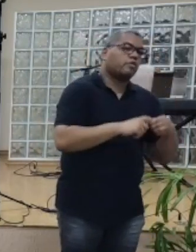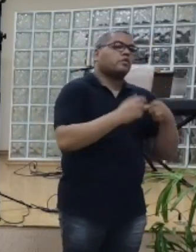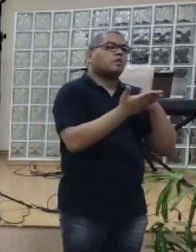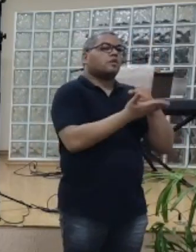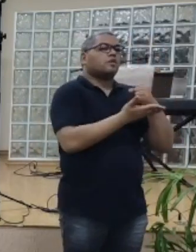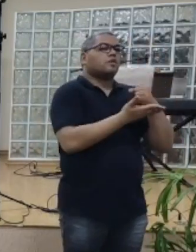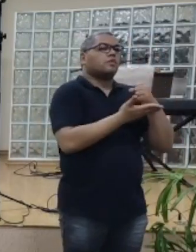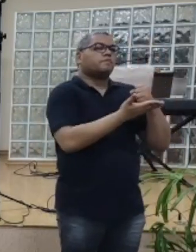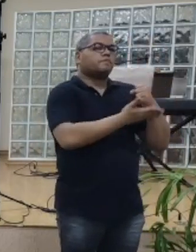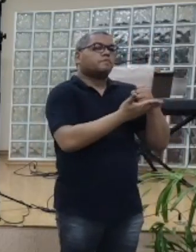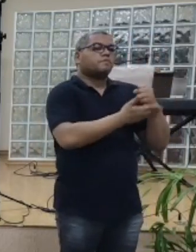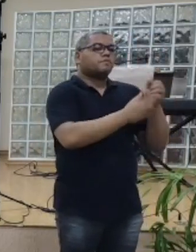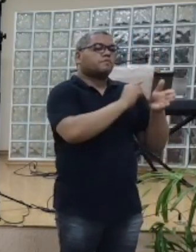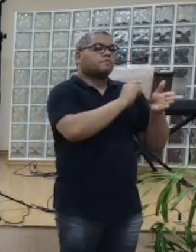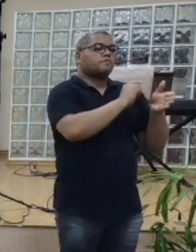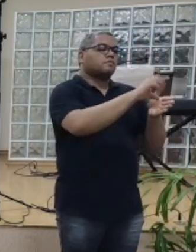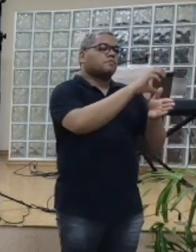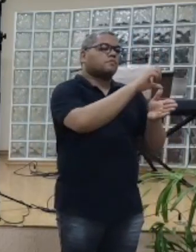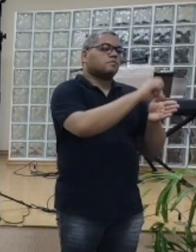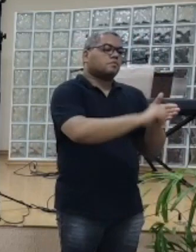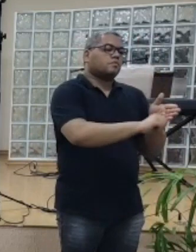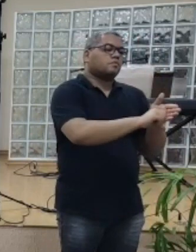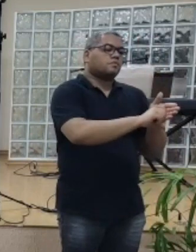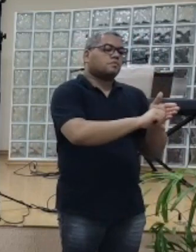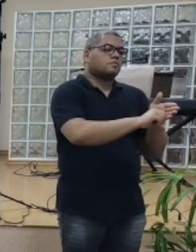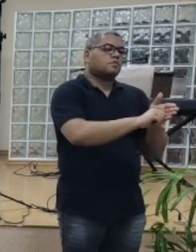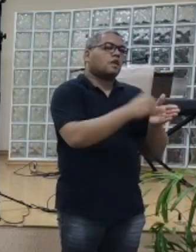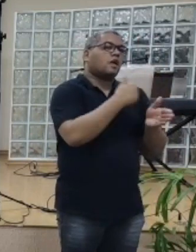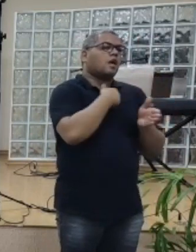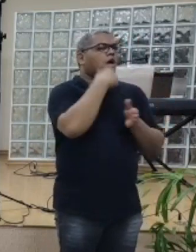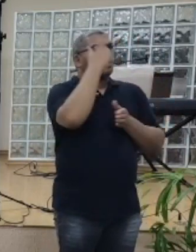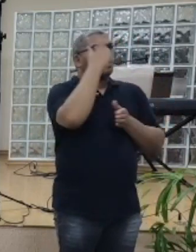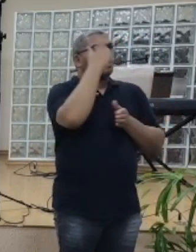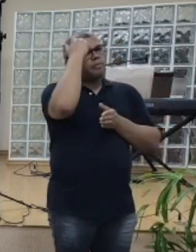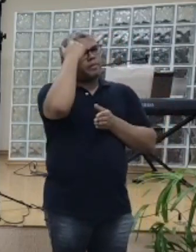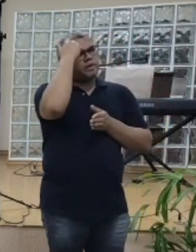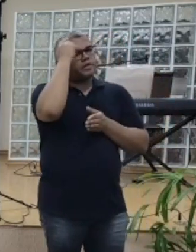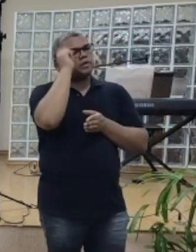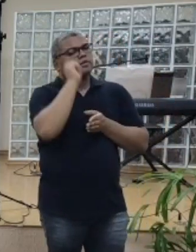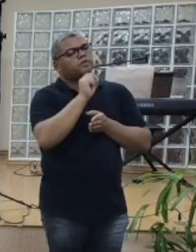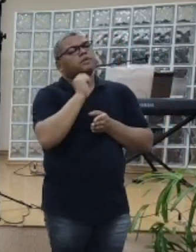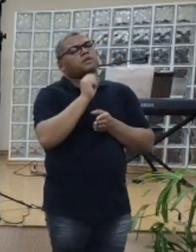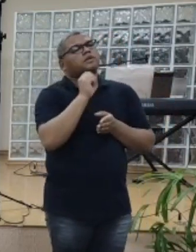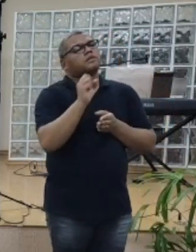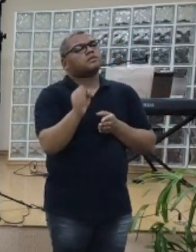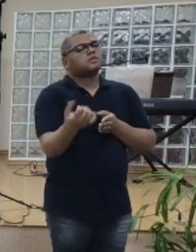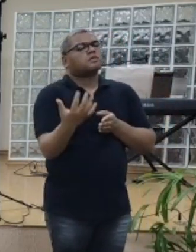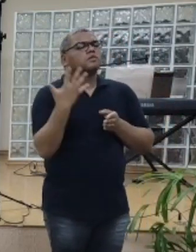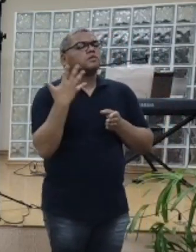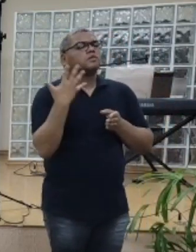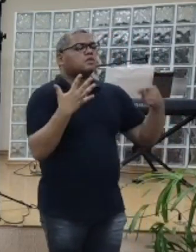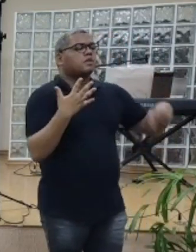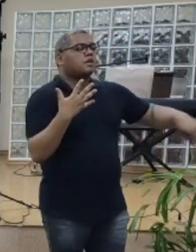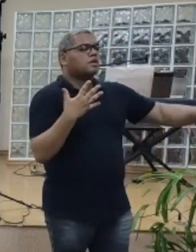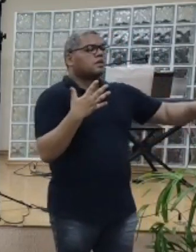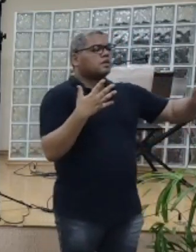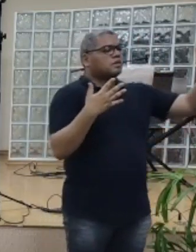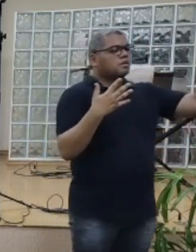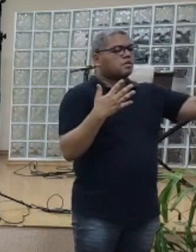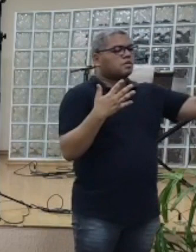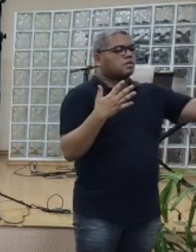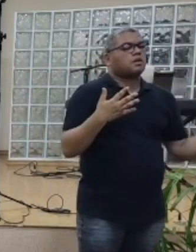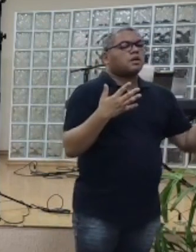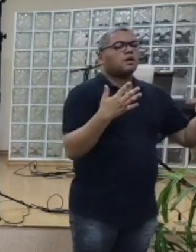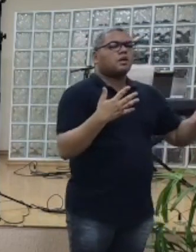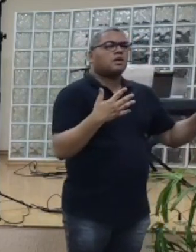versículo 9, que Paulo diz, eu fiquei pensando um pouco naquilo que tinha acontecido com aqueles crentes gálatas. Eles não